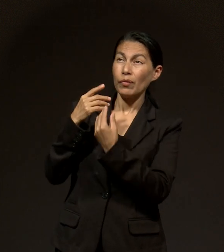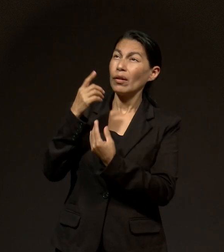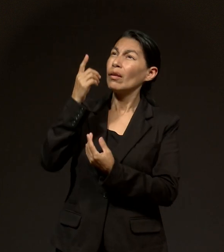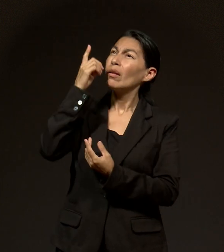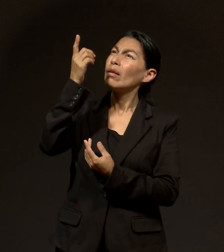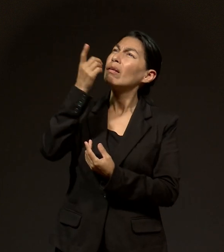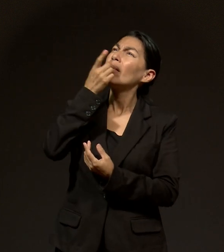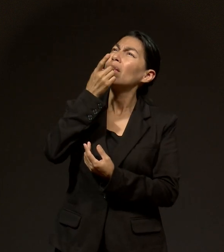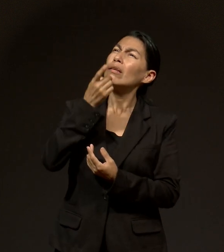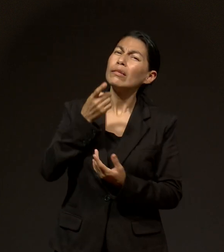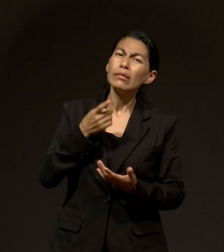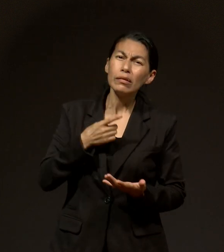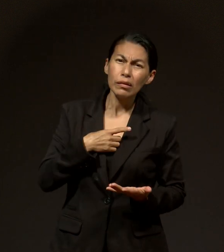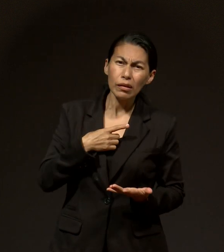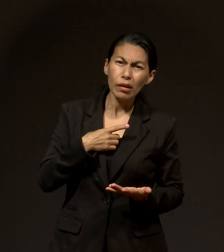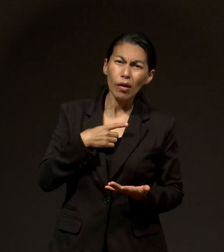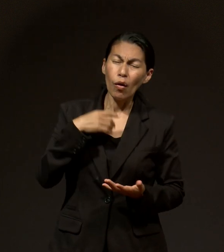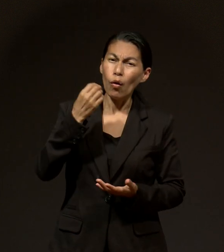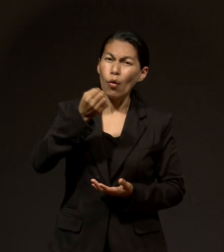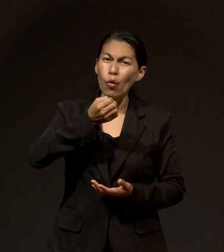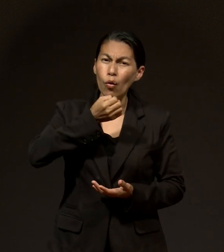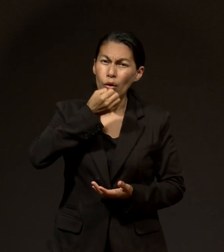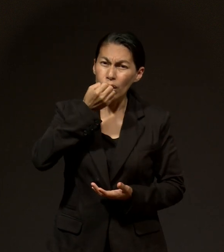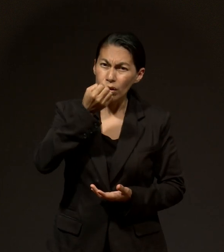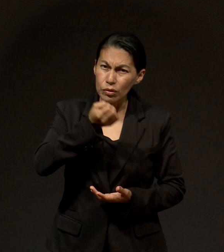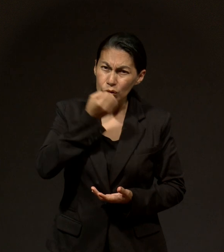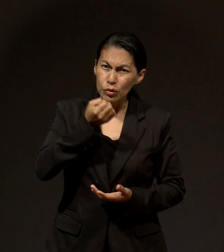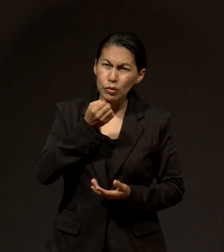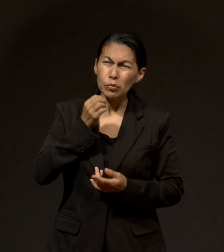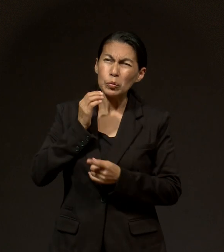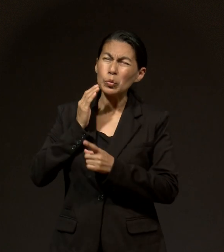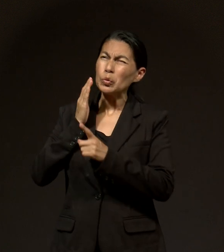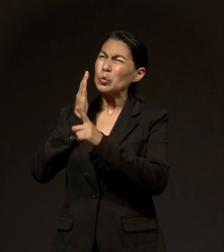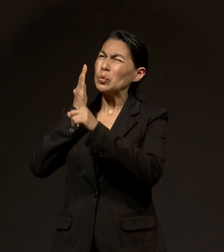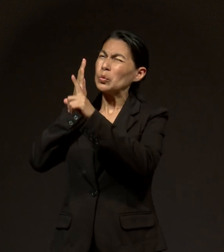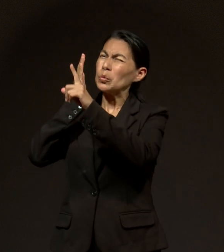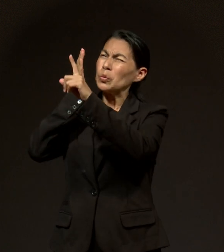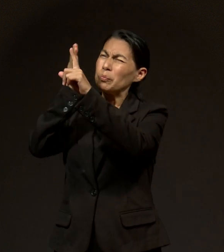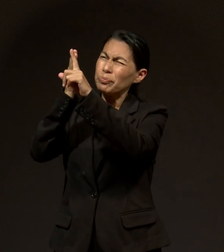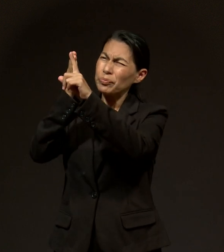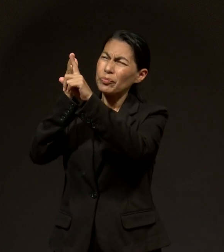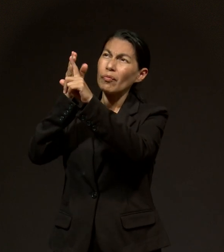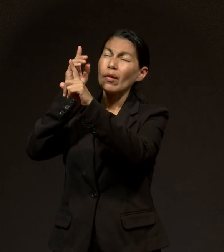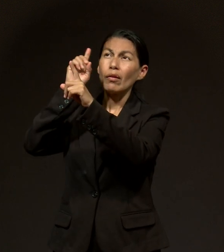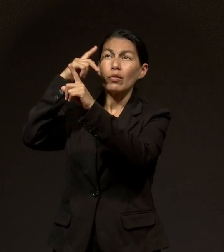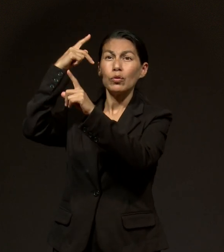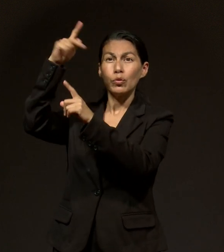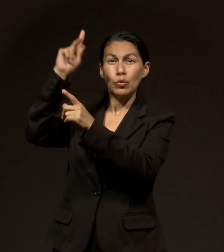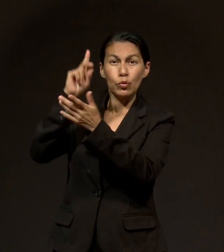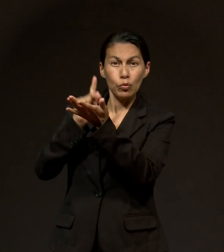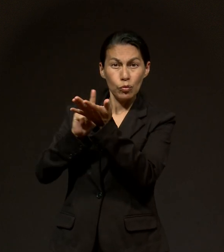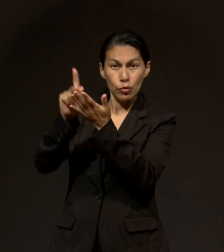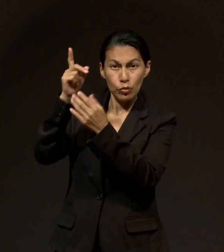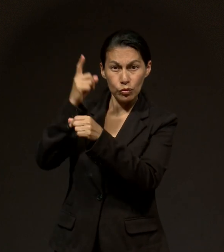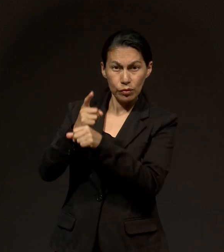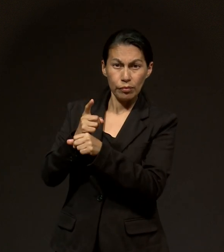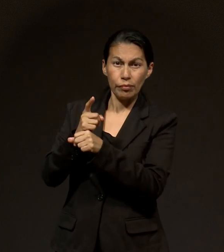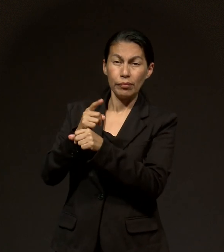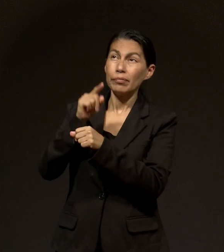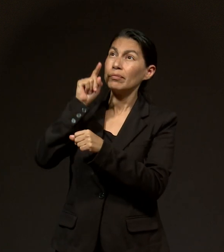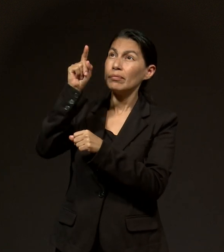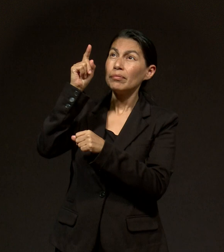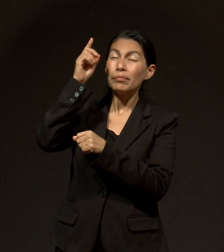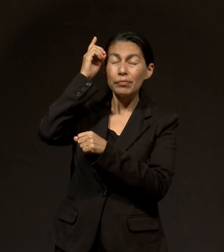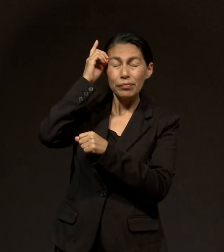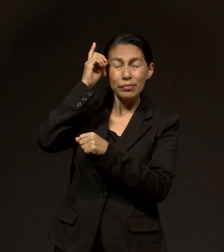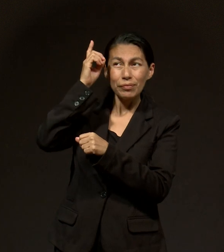oración debe de estar sometida, focalizada en la voluntad de Dios, en quién